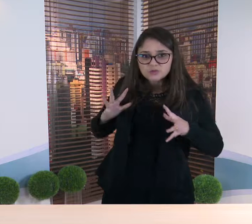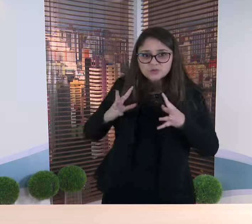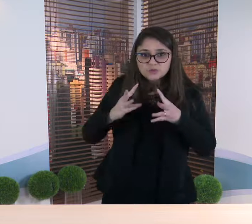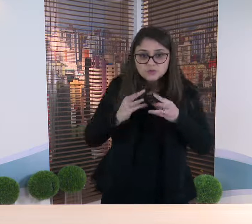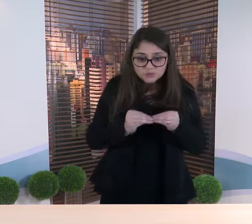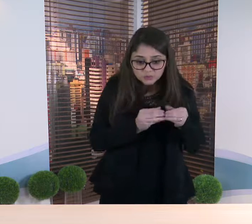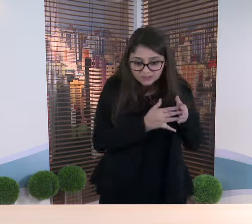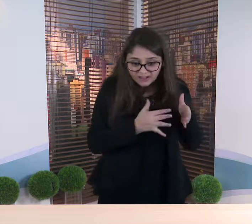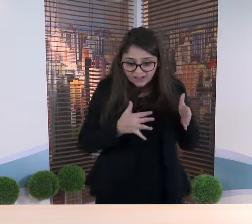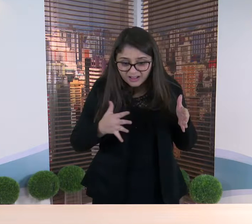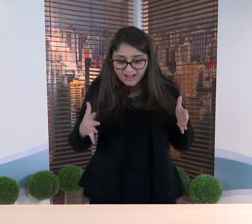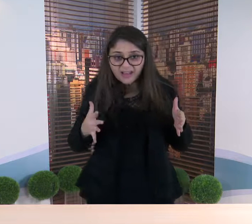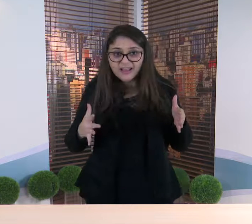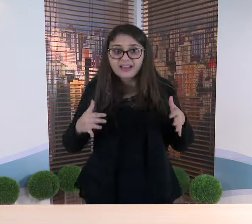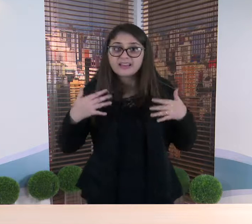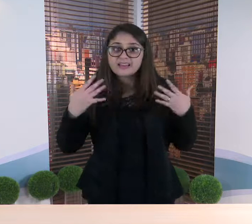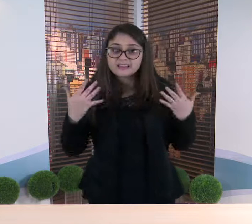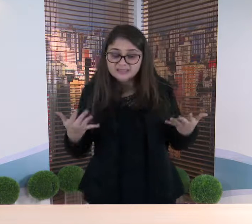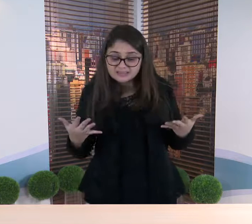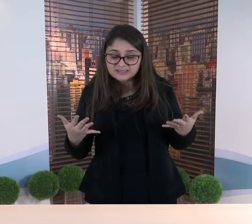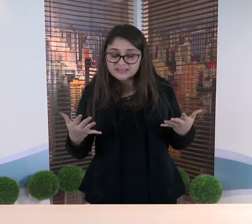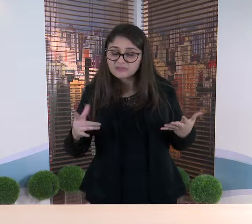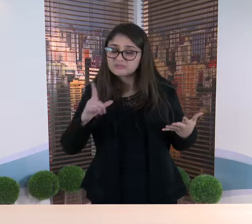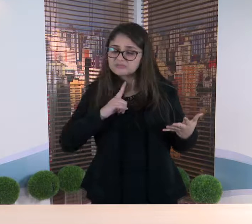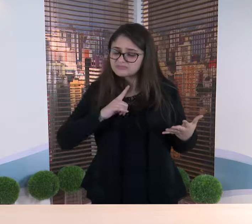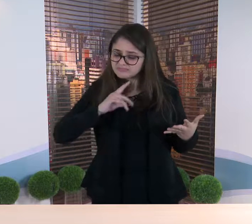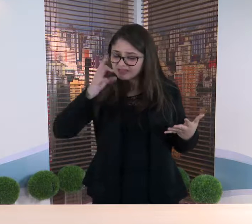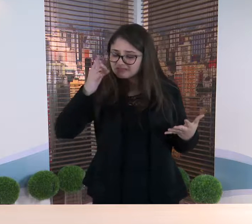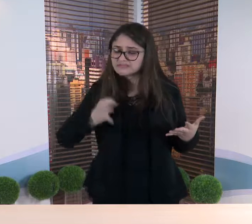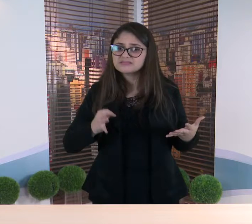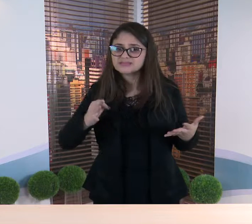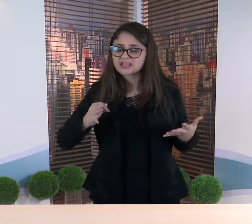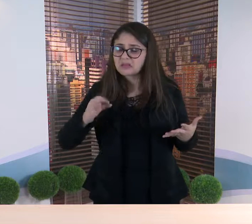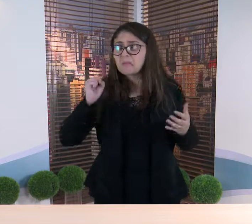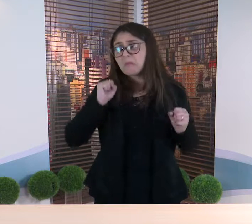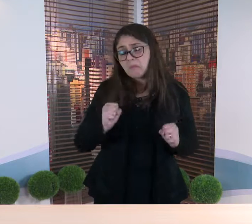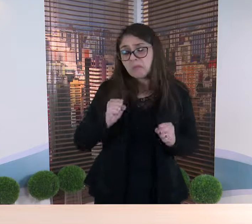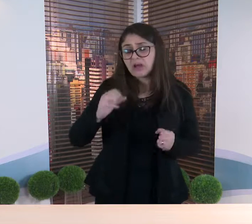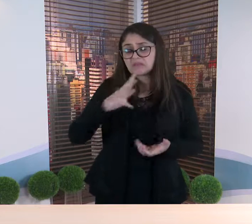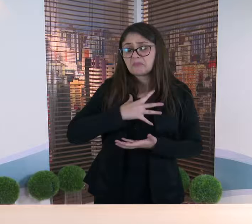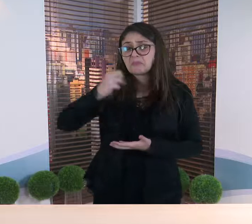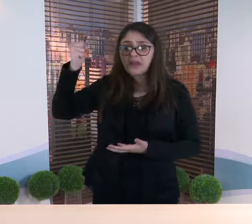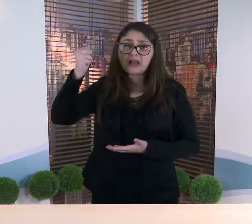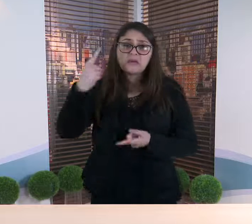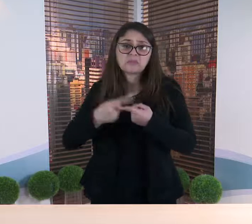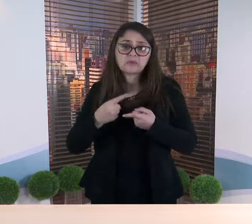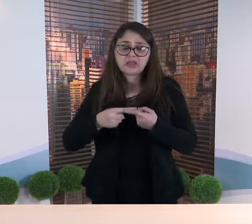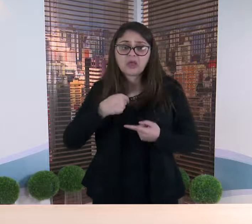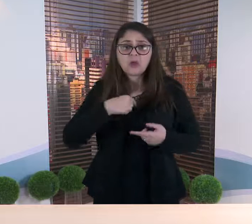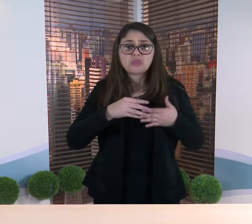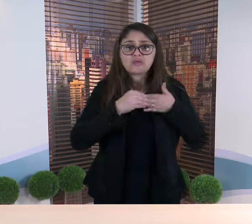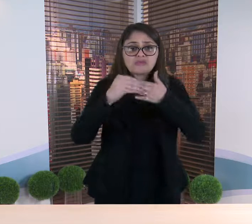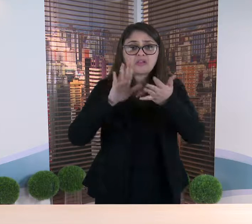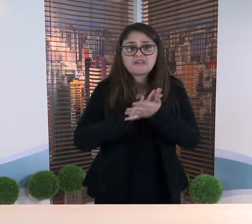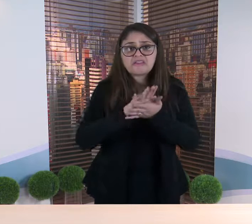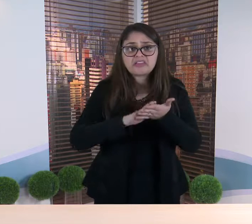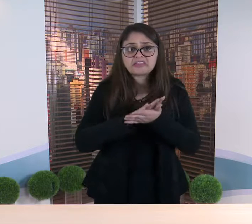mesma, decidiu, e tem esse direito, tirar tudo. Não vou levar nada comigo, de forma